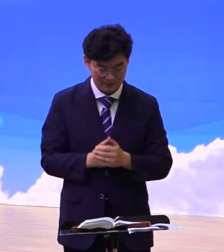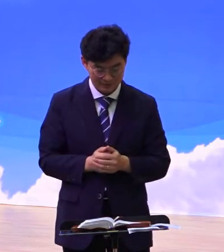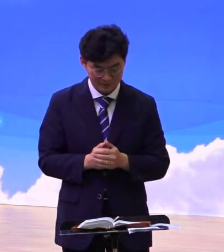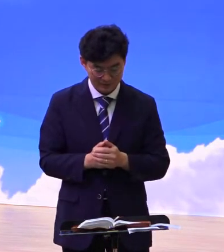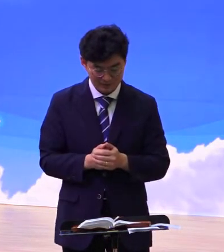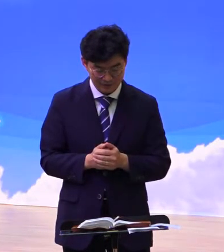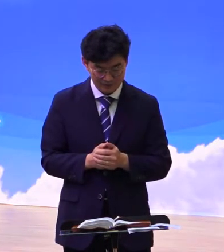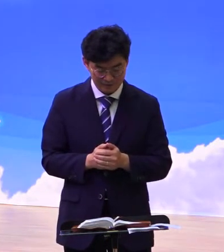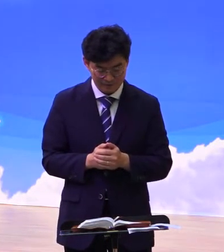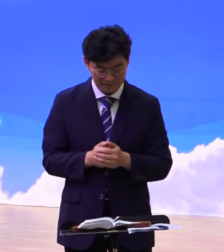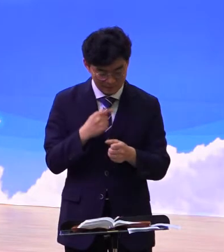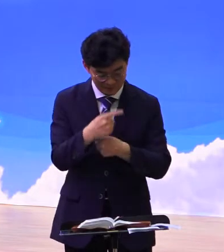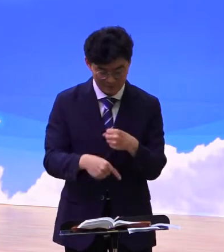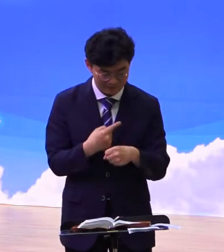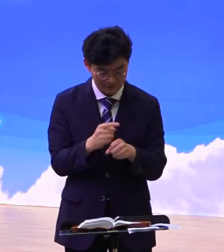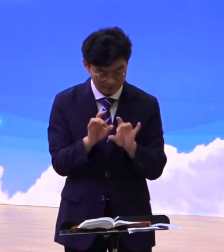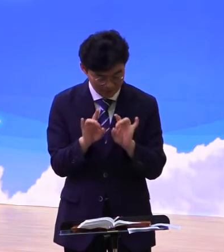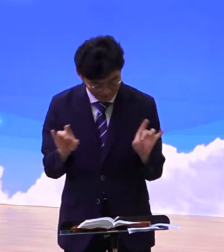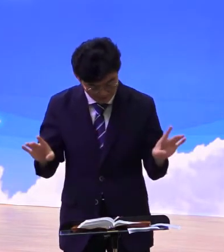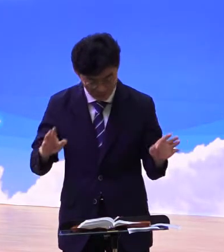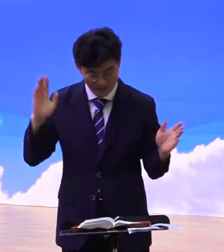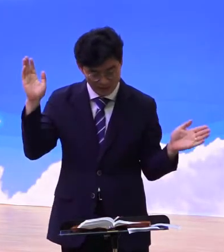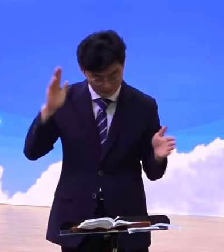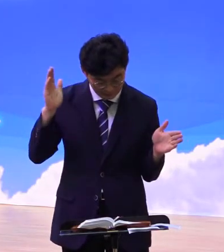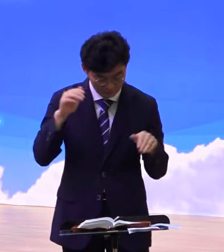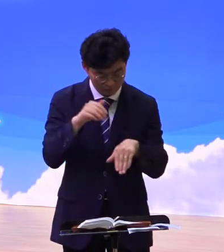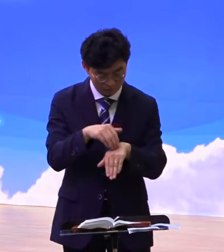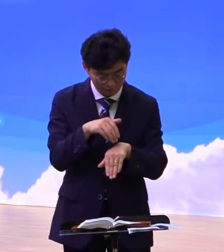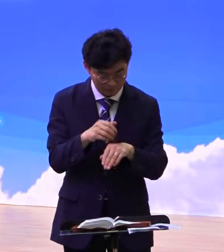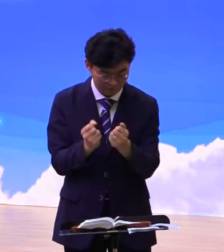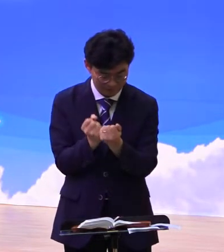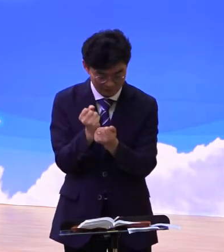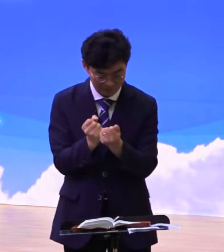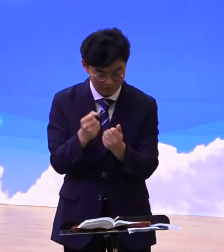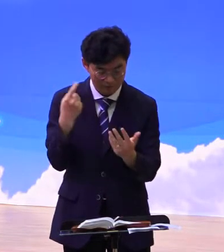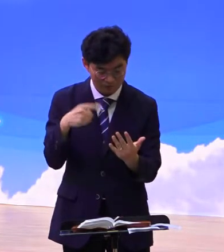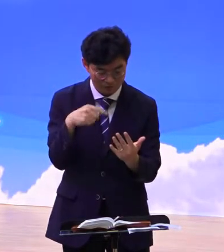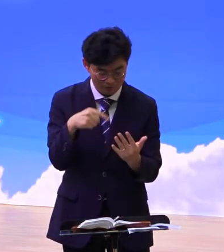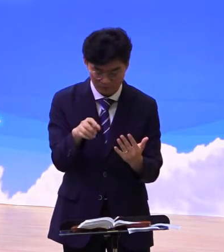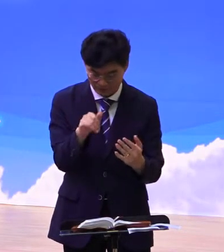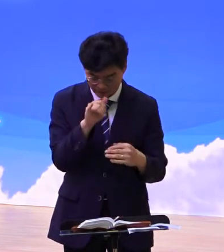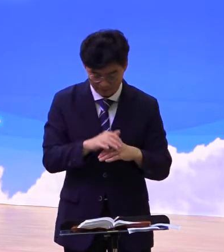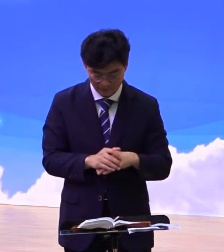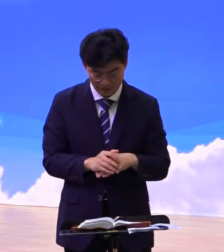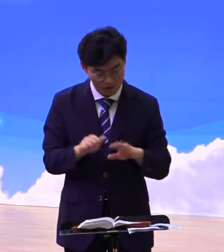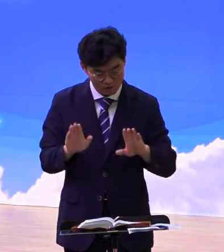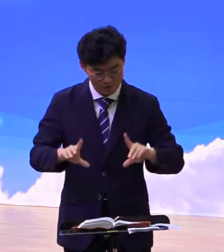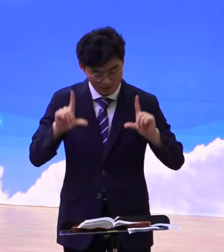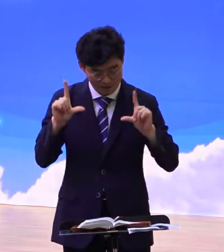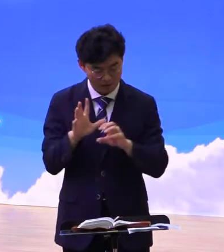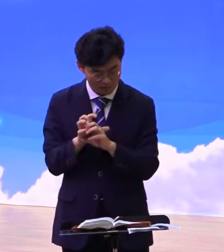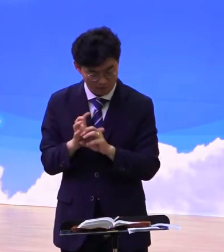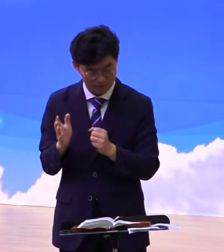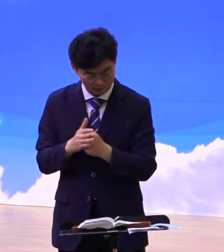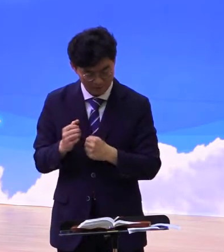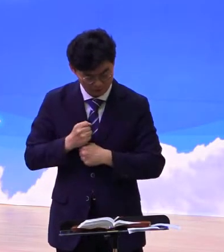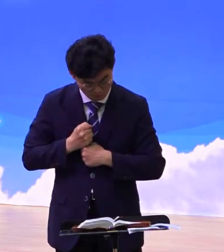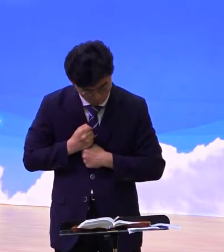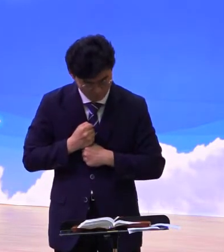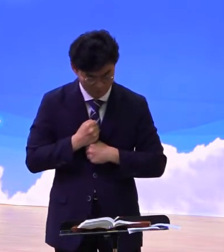성경학교 수련회가 진행되고 있습니다. 정말 올해는 다른 해보다 조심스럽고 어려운